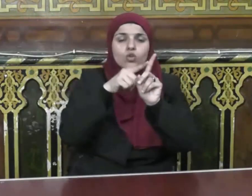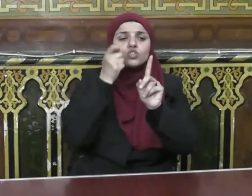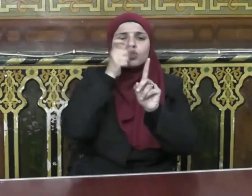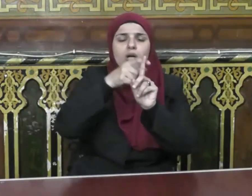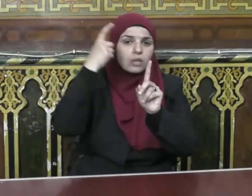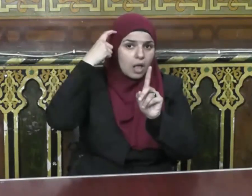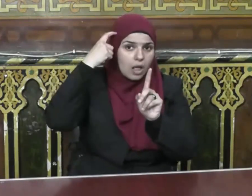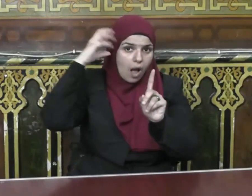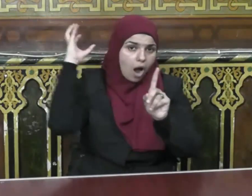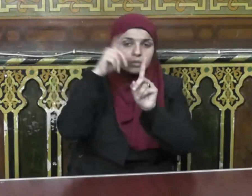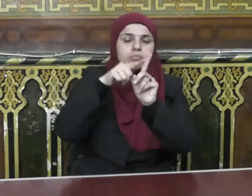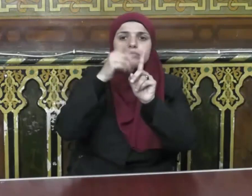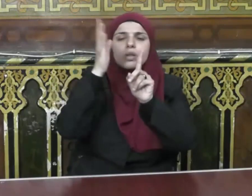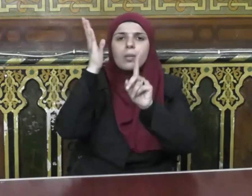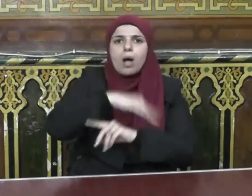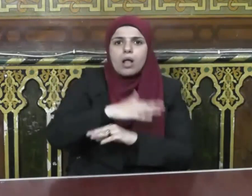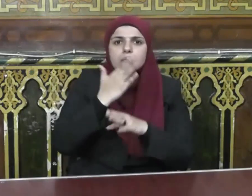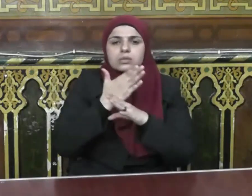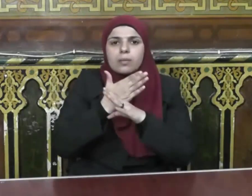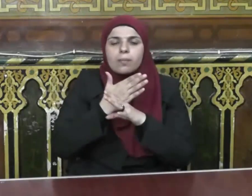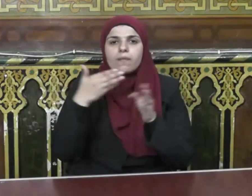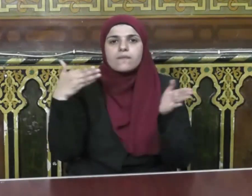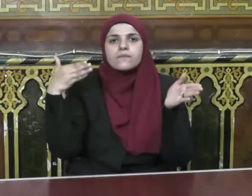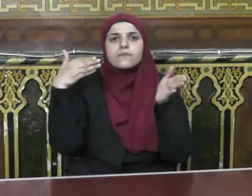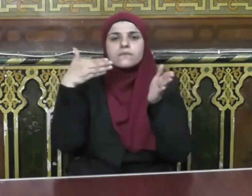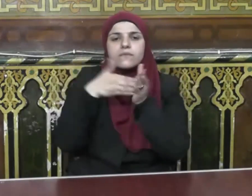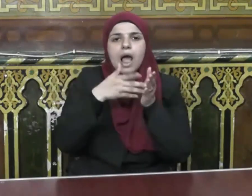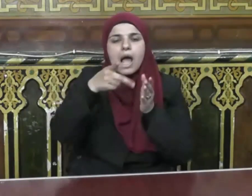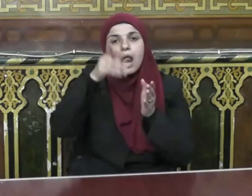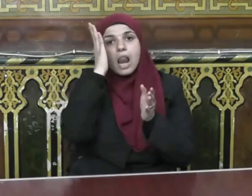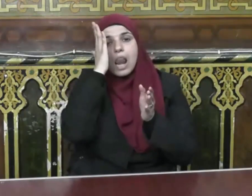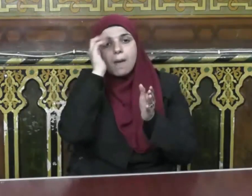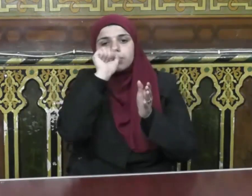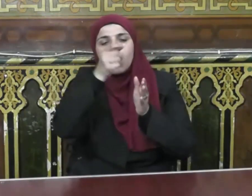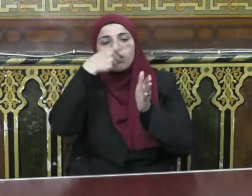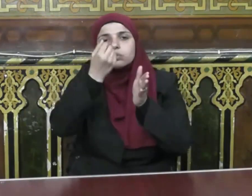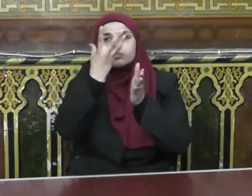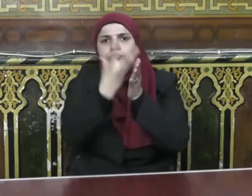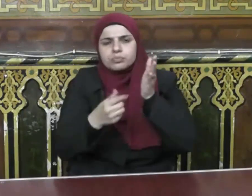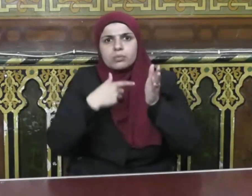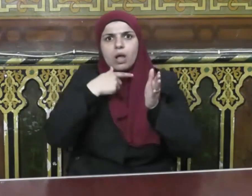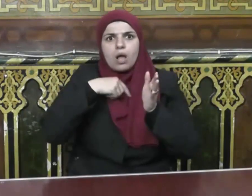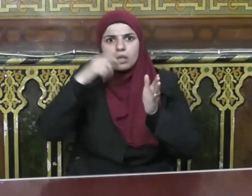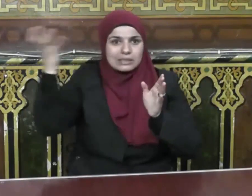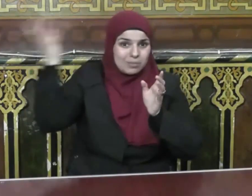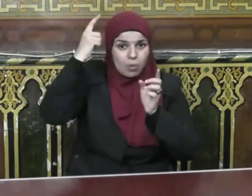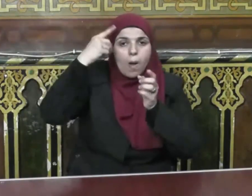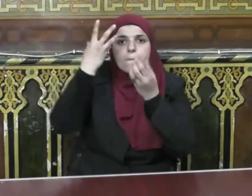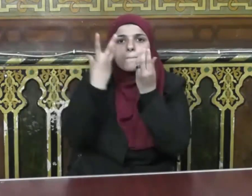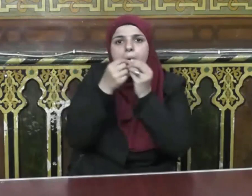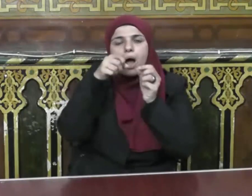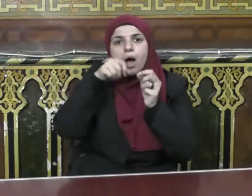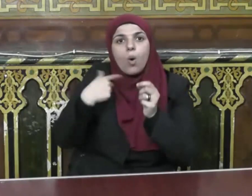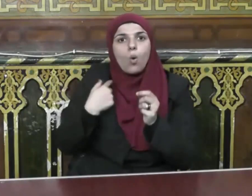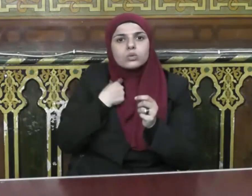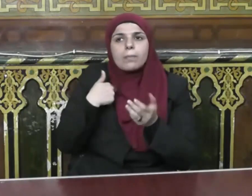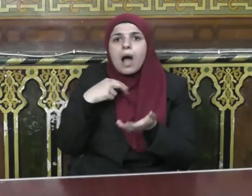رأسه ثم احتلم، فسأل أصحابه فقال: هل تجدون لي رخصة في